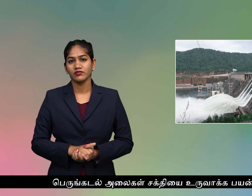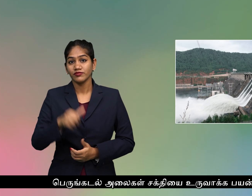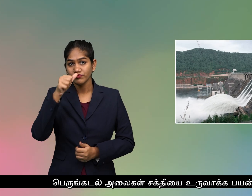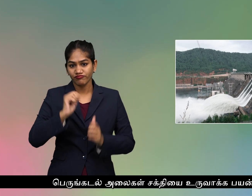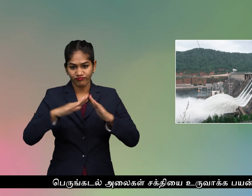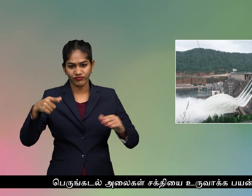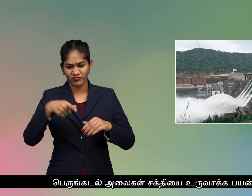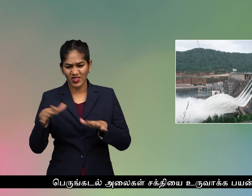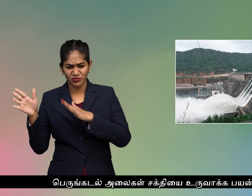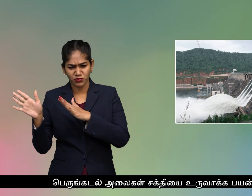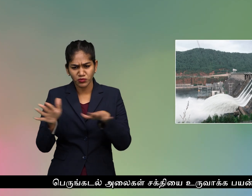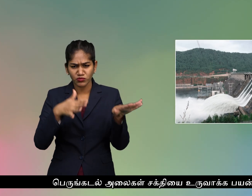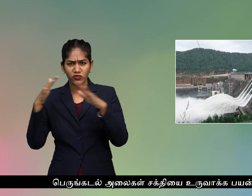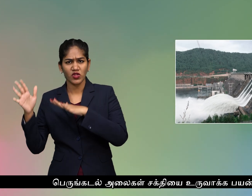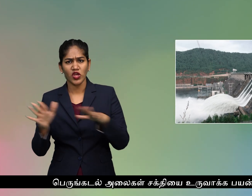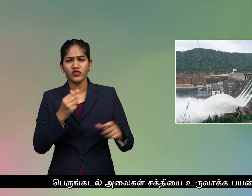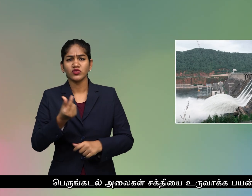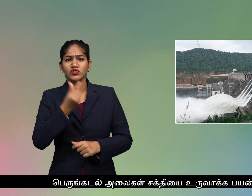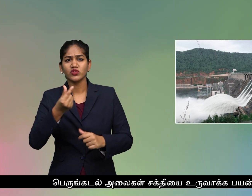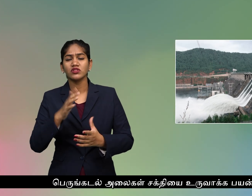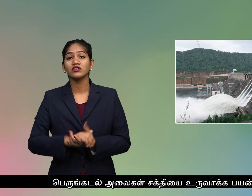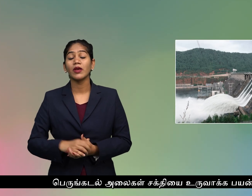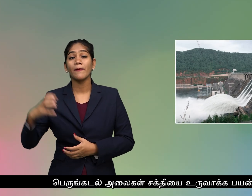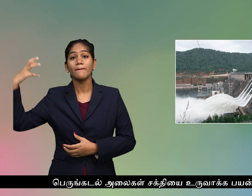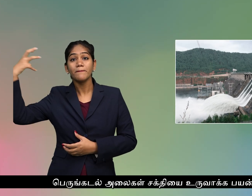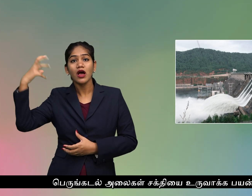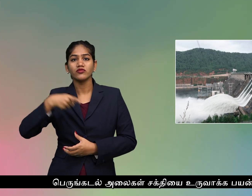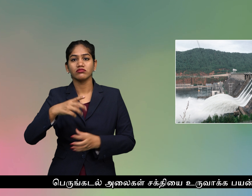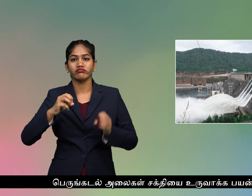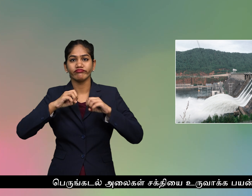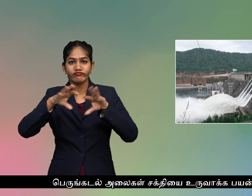பெருங்கடல் அலைகள் சக்தியை உருவாக்க பயன்படுத்துகிறது.